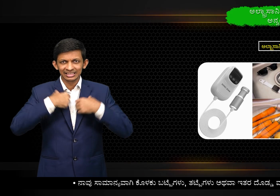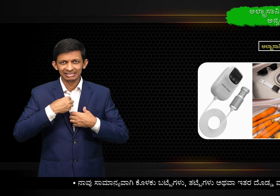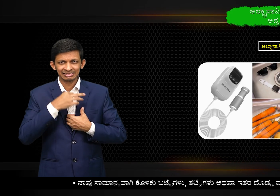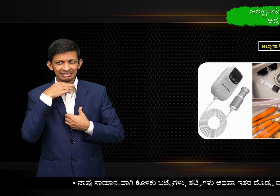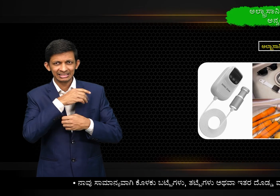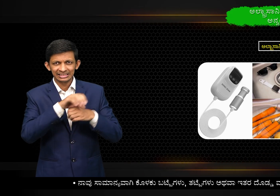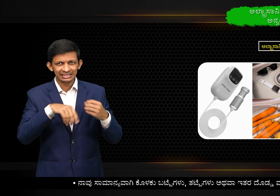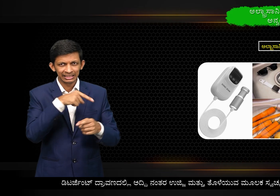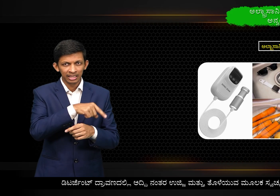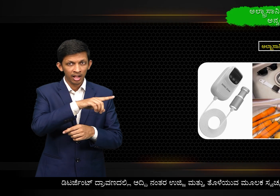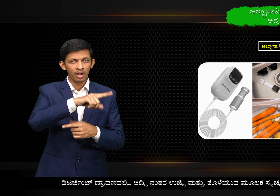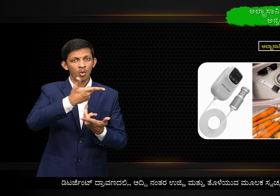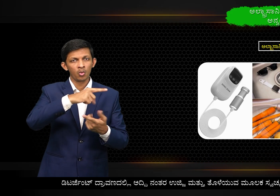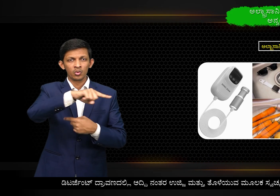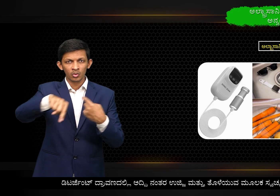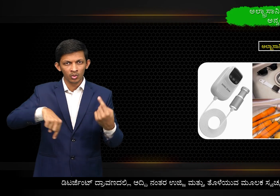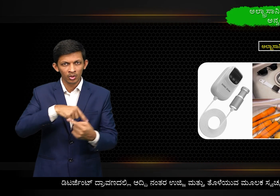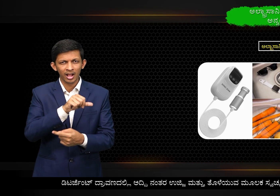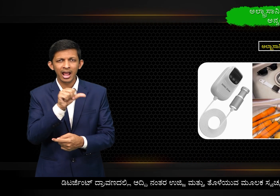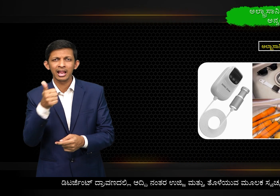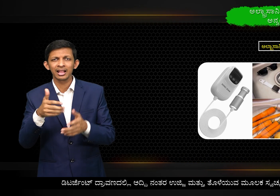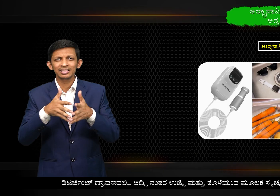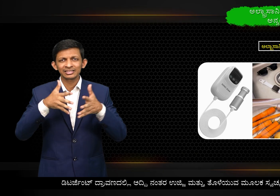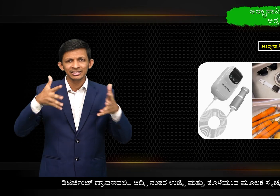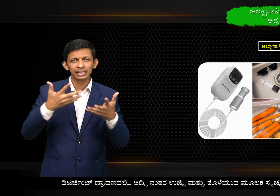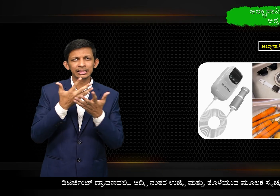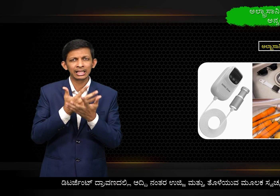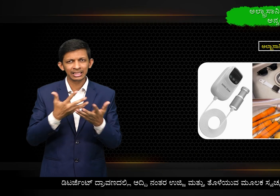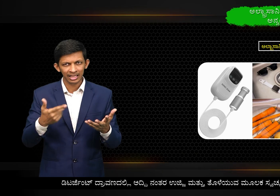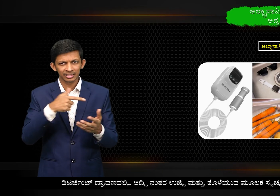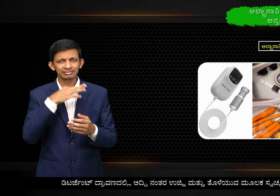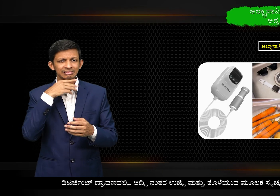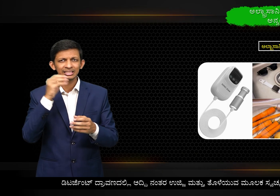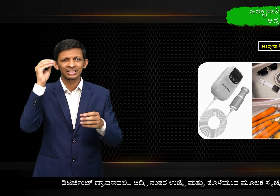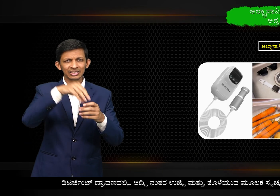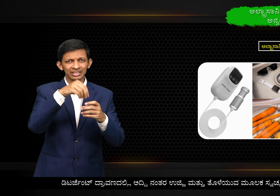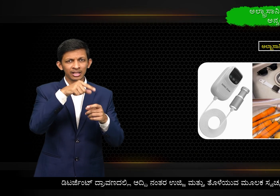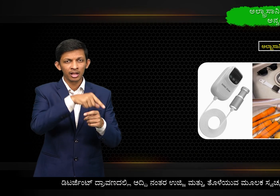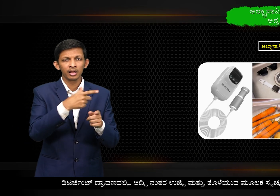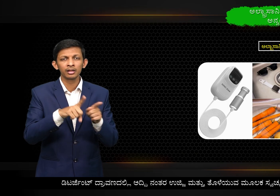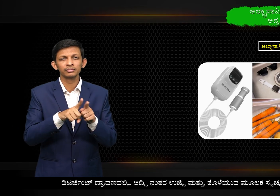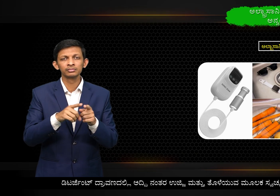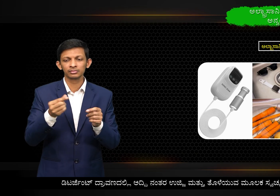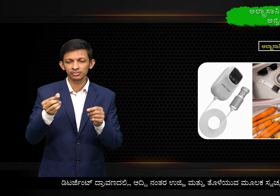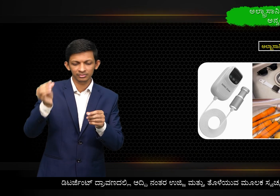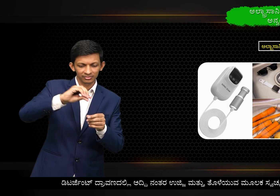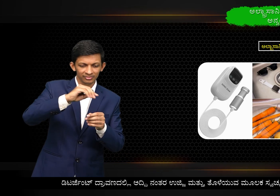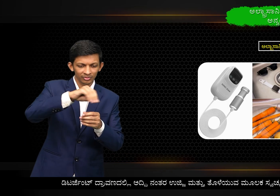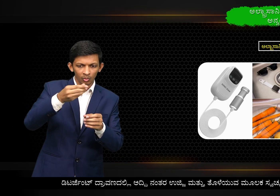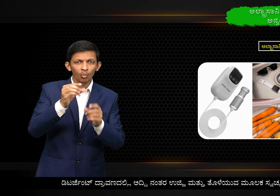ಇತರ ದೊಡ್ಡ ವಸ್ತುಗಳನ್ನು ಡಿಟರ್ಜೆಂಟ್ ದ್ರಾವಣದಲ್ಲಿ ಅದ್ದಿ ನಂತರ ಉಜ್ಜಿ ಮತ್ತು ತೊಳೆಯುವ ಮೂಲಕ